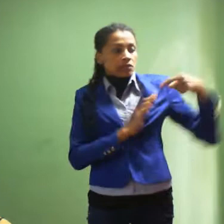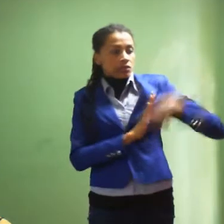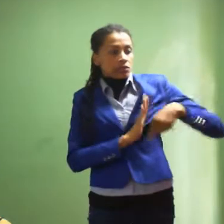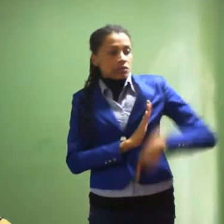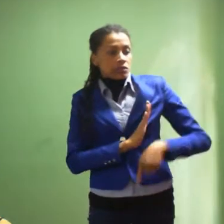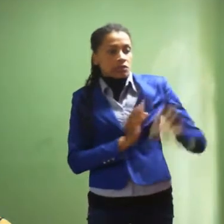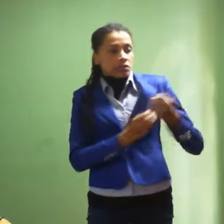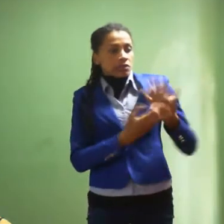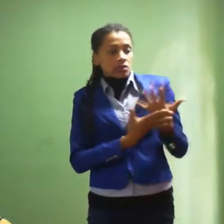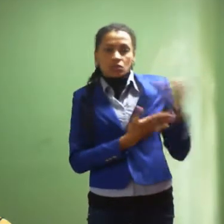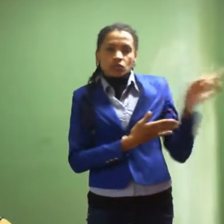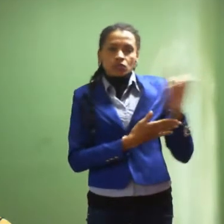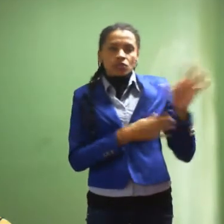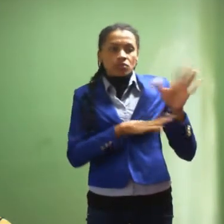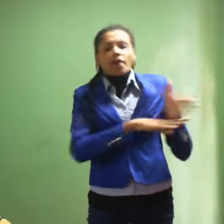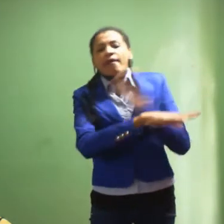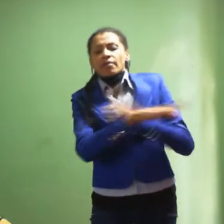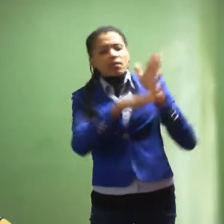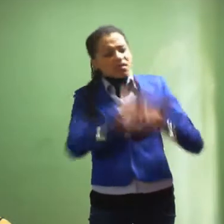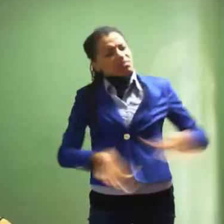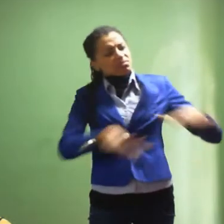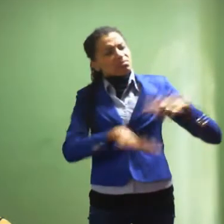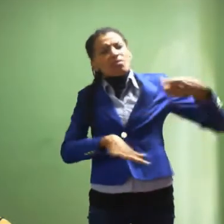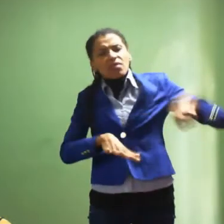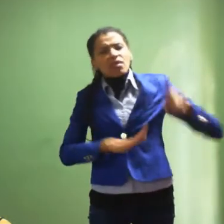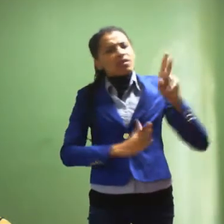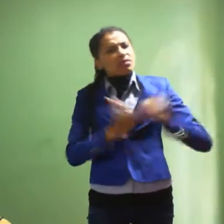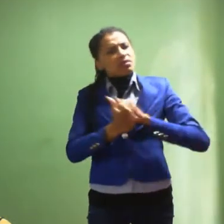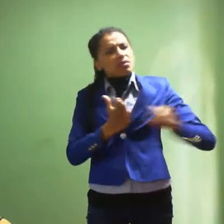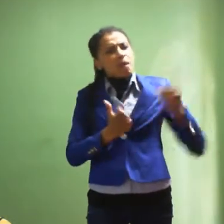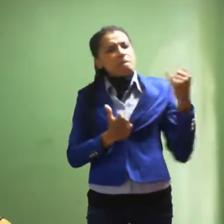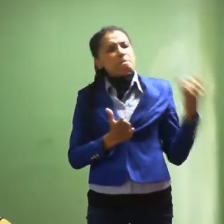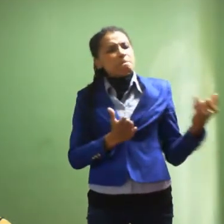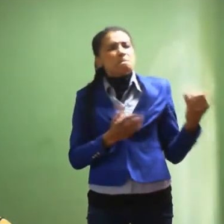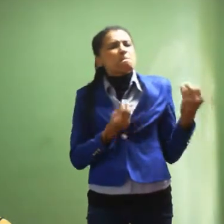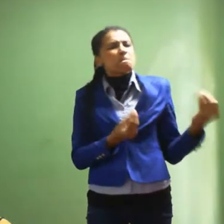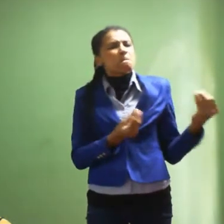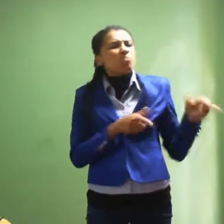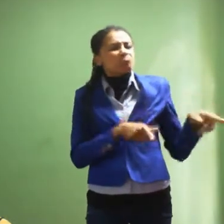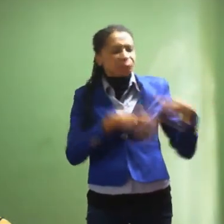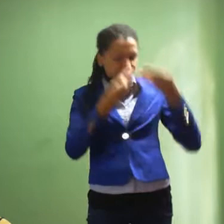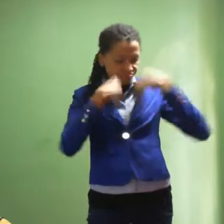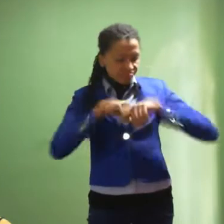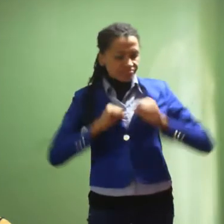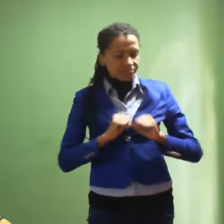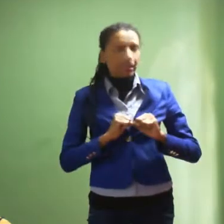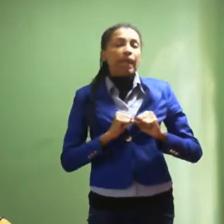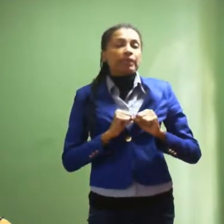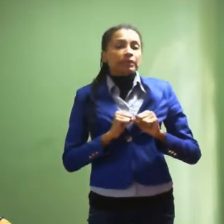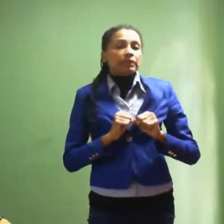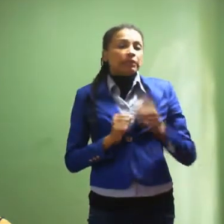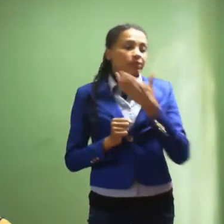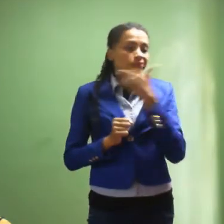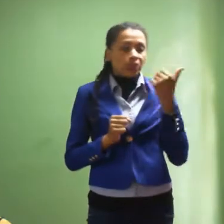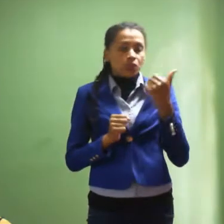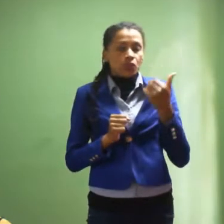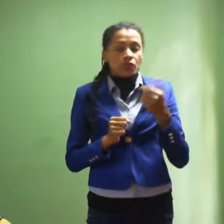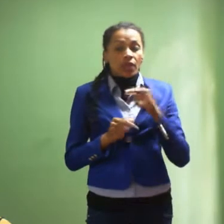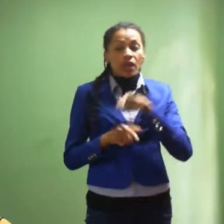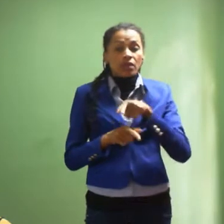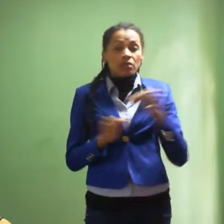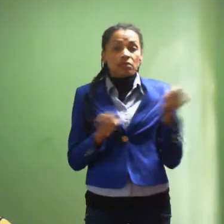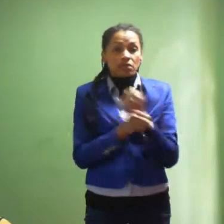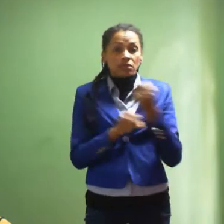esa importancia del contexto para que ellos vean la lengua escrita, la asuman, la apropien de una manera distinta. Pero para